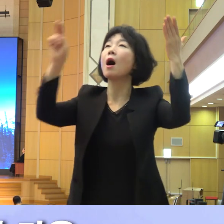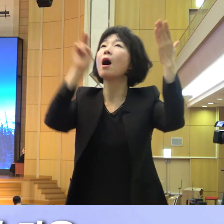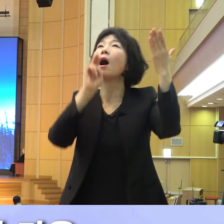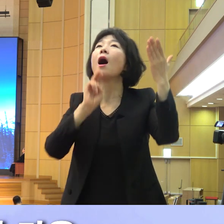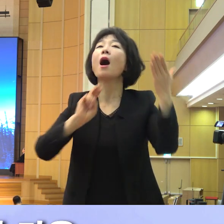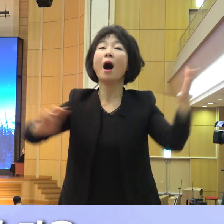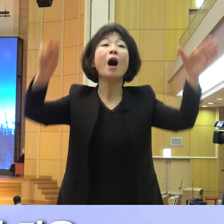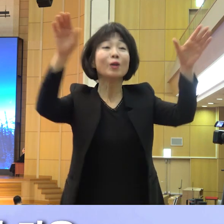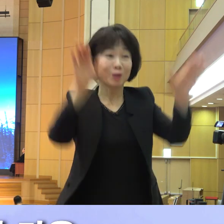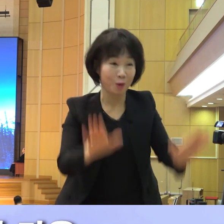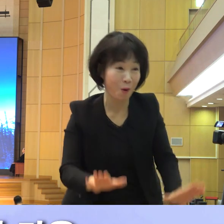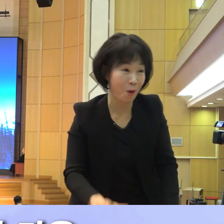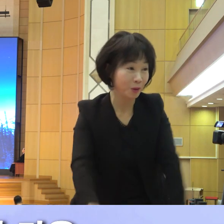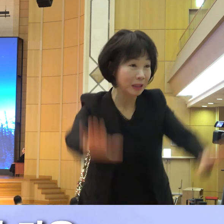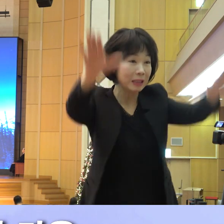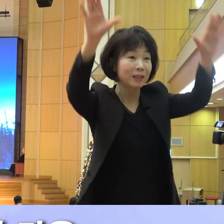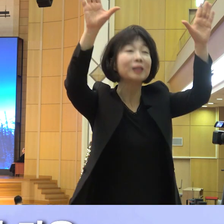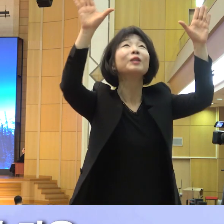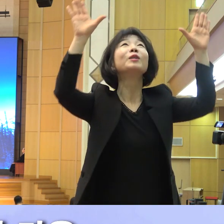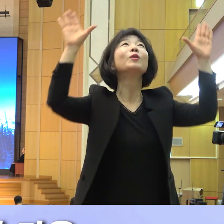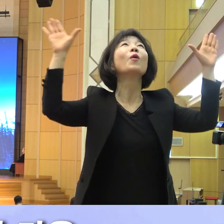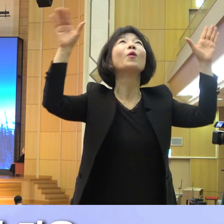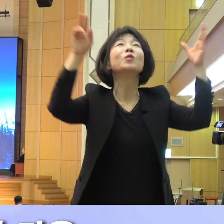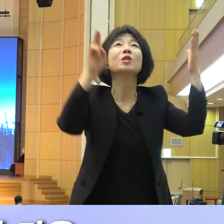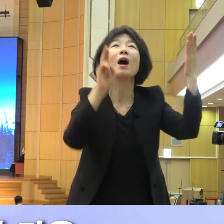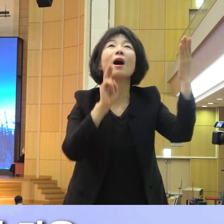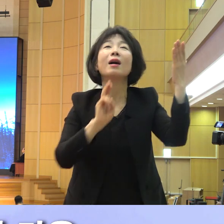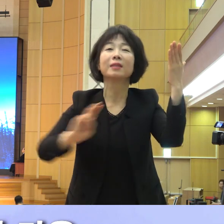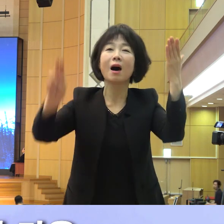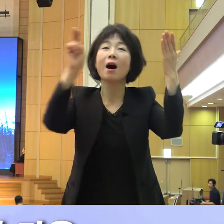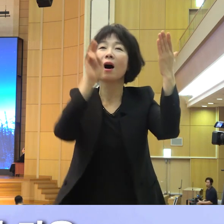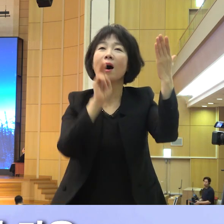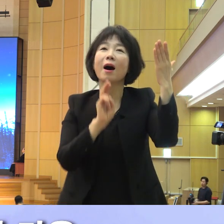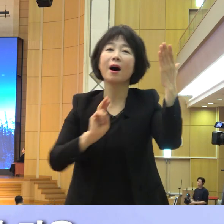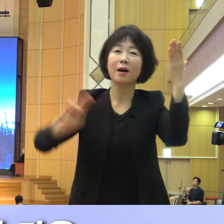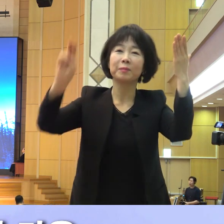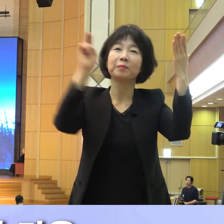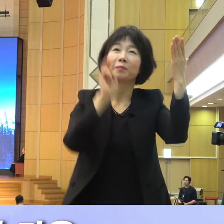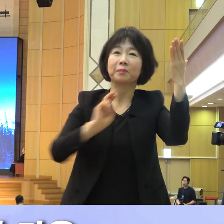찬양, 손을 들고 찬양.